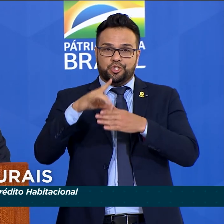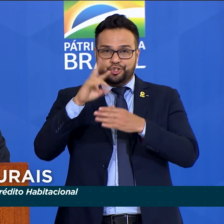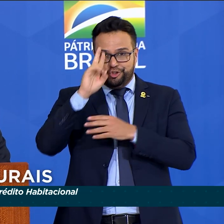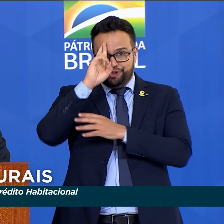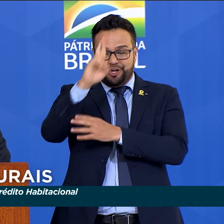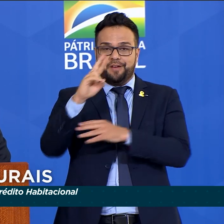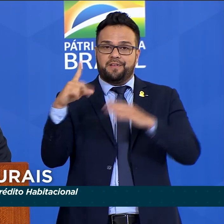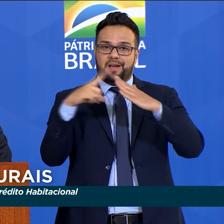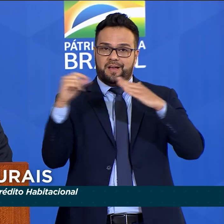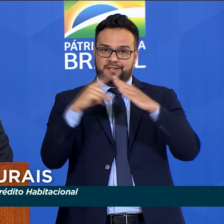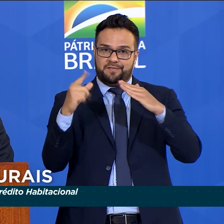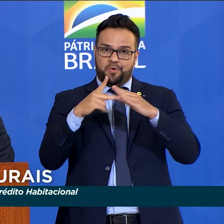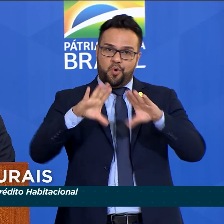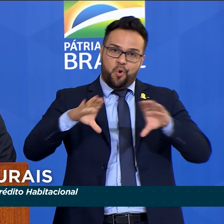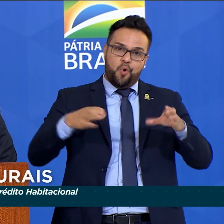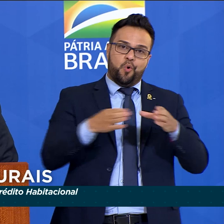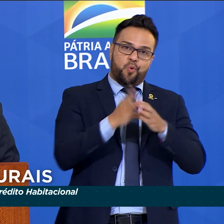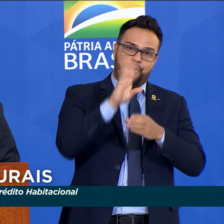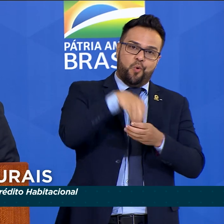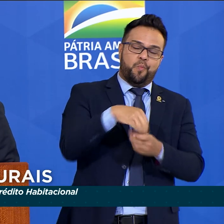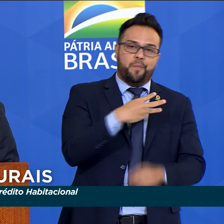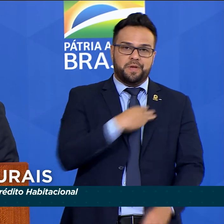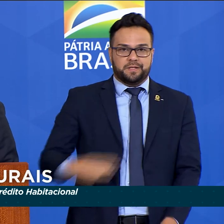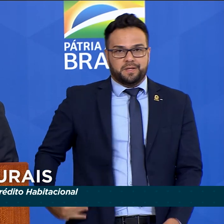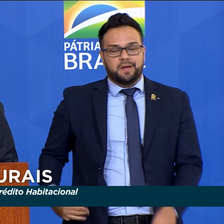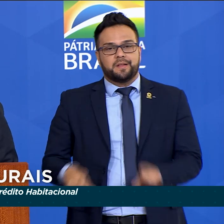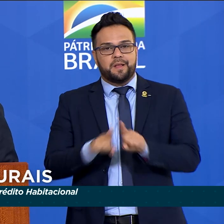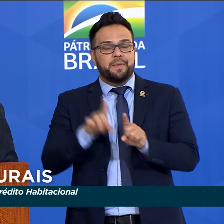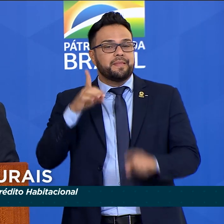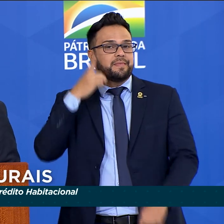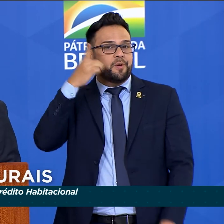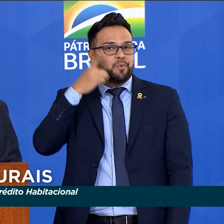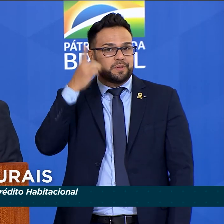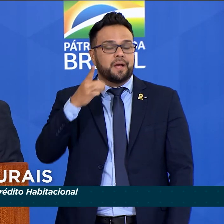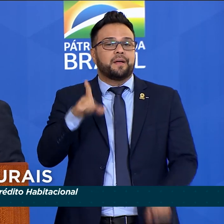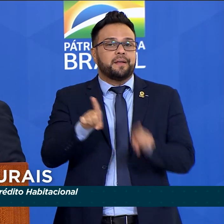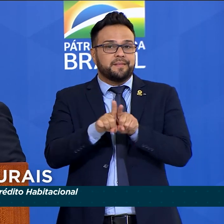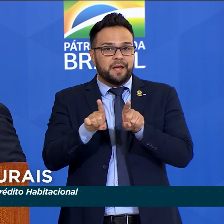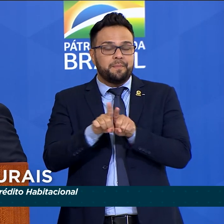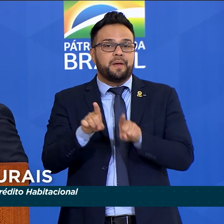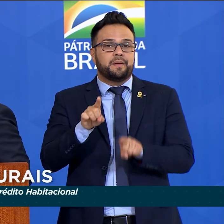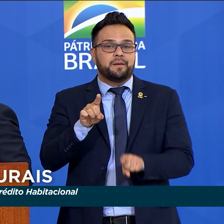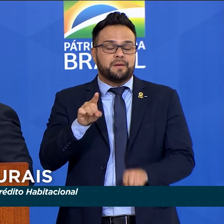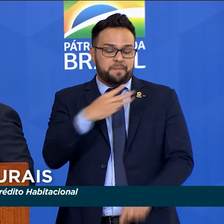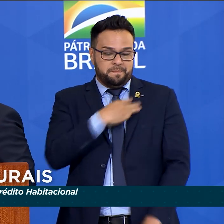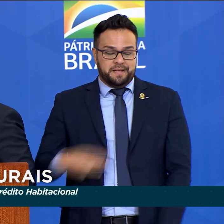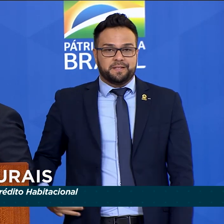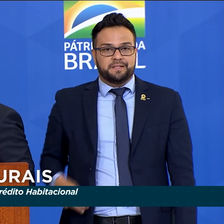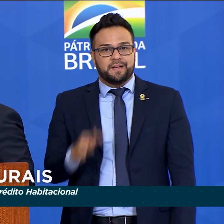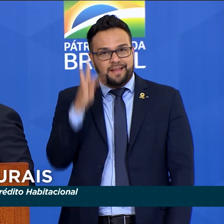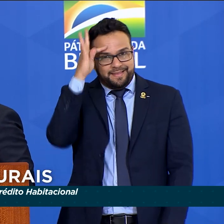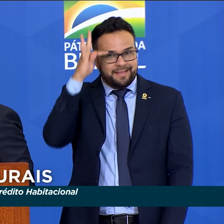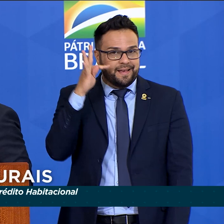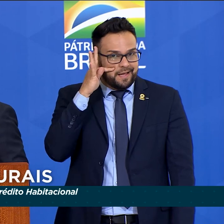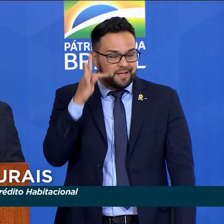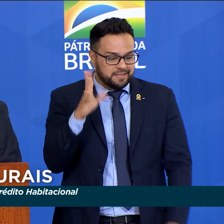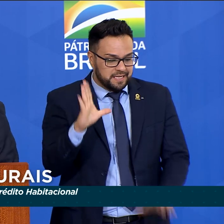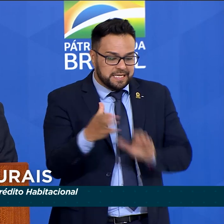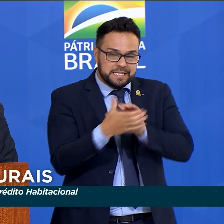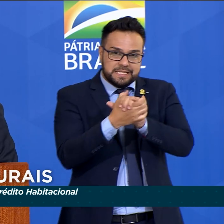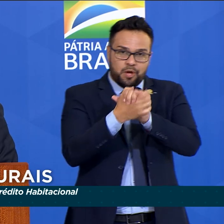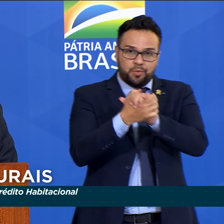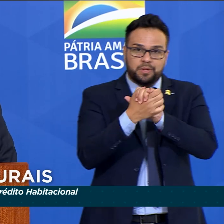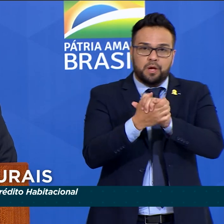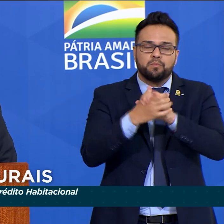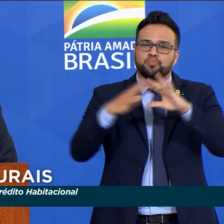de ministros, a querida deputada e ministra Tereza Cristina, em seu nome saudando todas